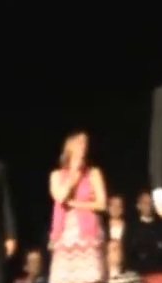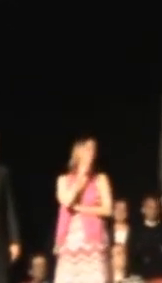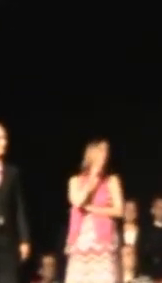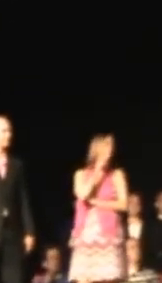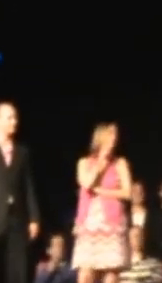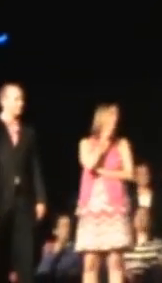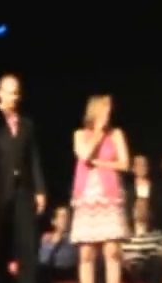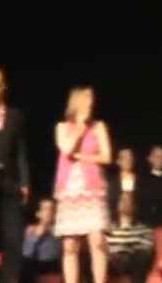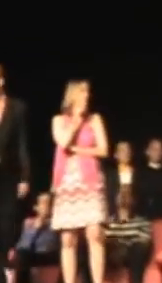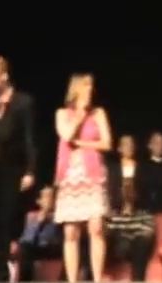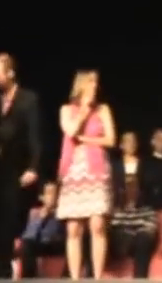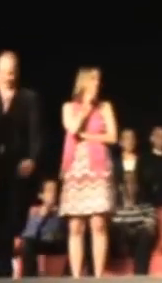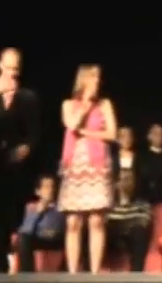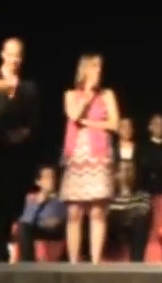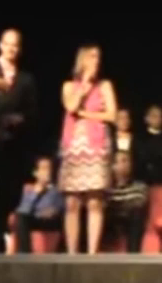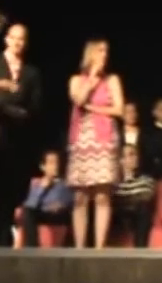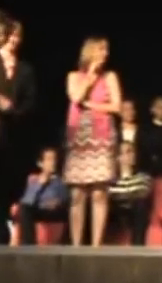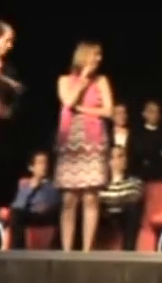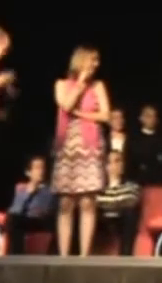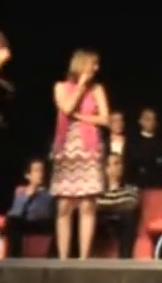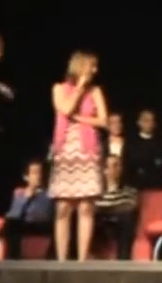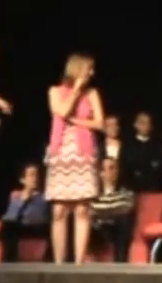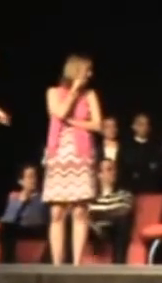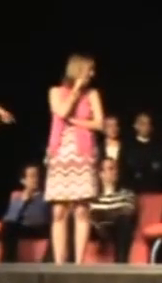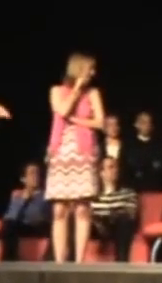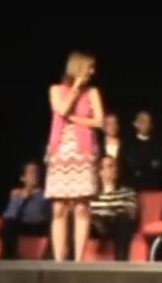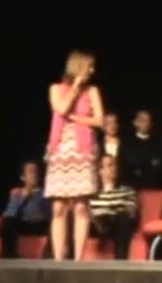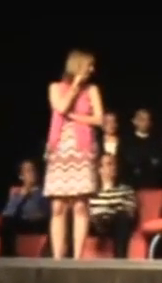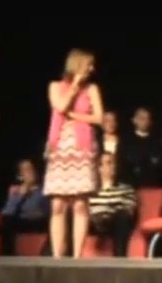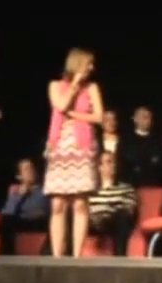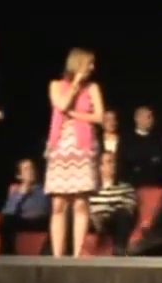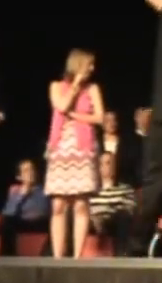spelletje voor, toch? Maar hij is een stapelvoetbalspel. Kom maar.